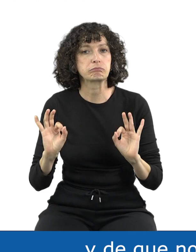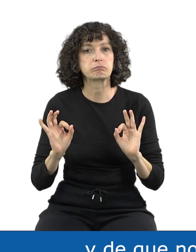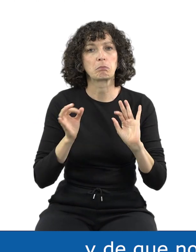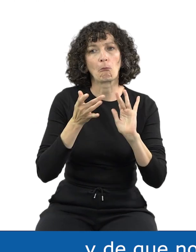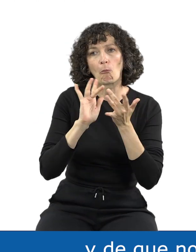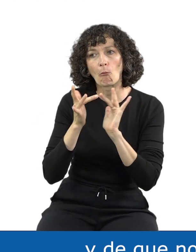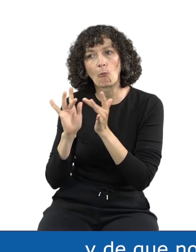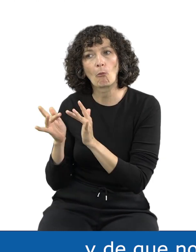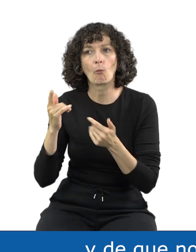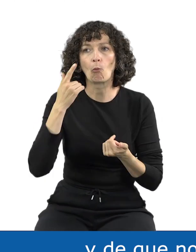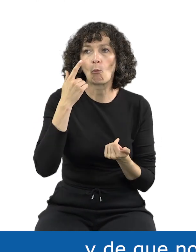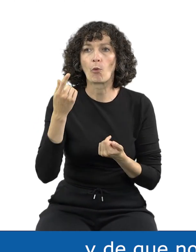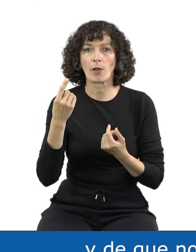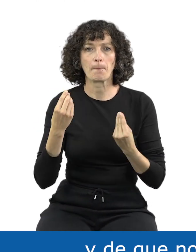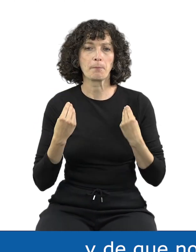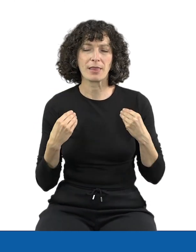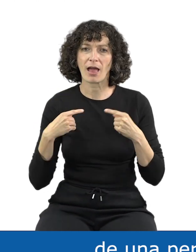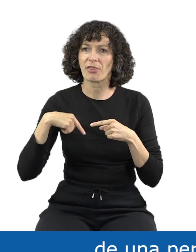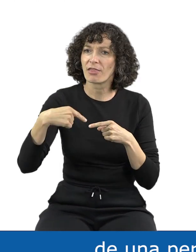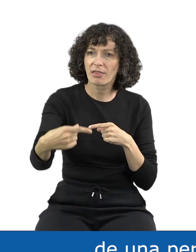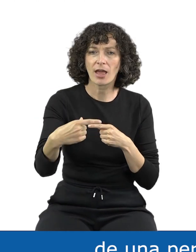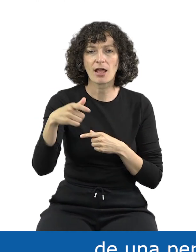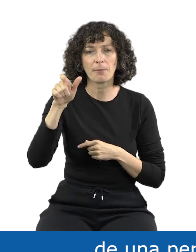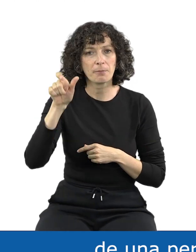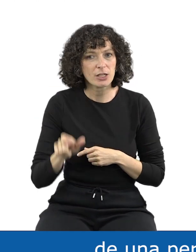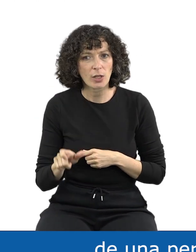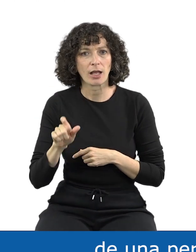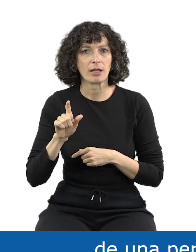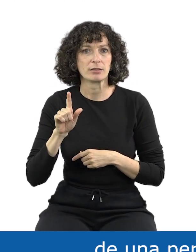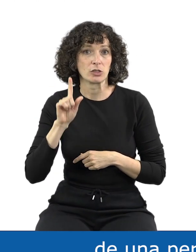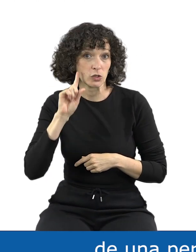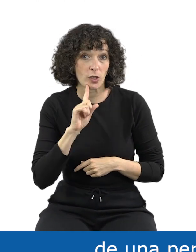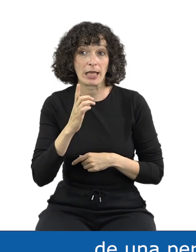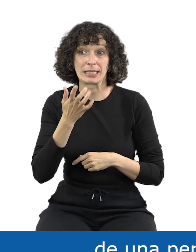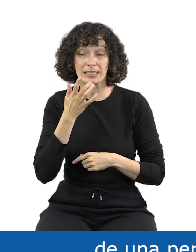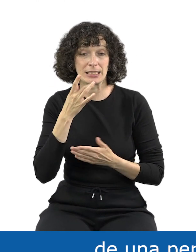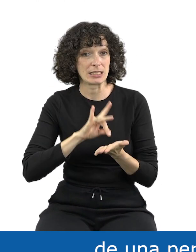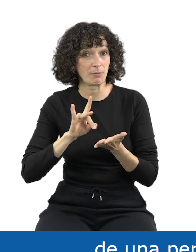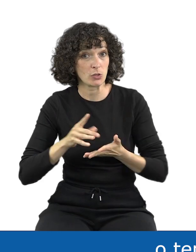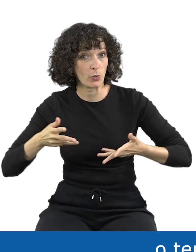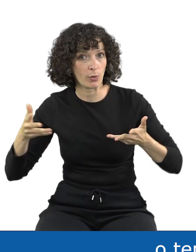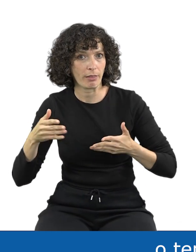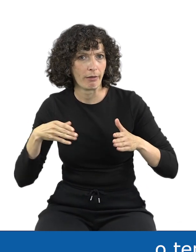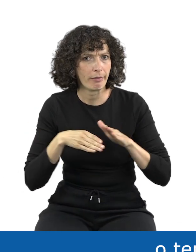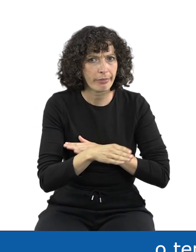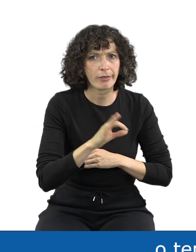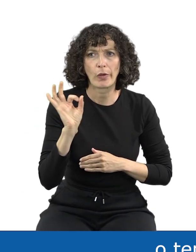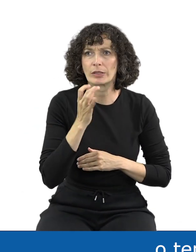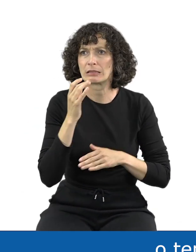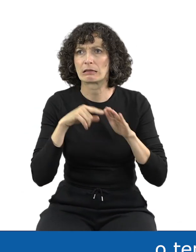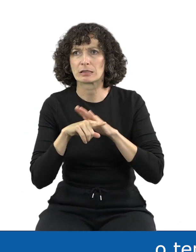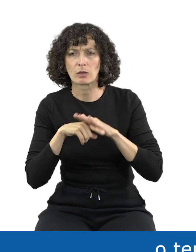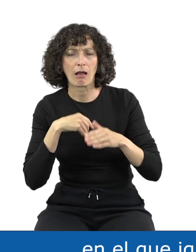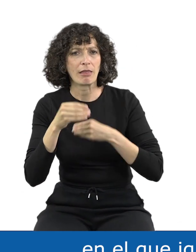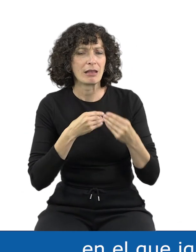nos contasen un poquito cómo era el día a día de una persona cuando llegaba, por ejemplo, al servicio de urgencias o tenía que realizar cualquier